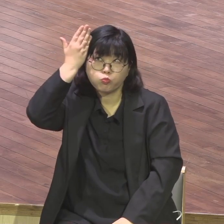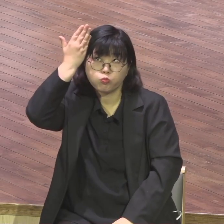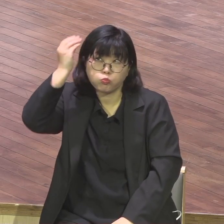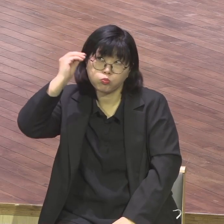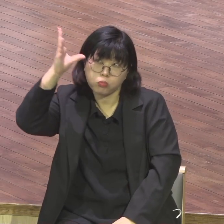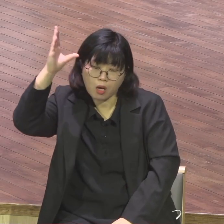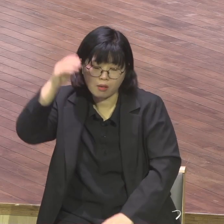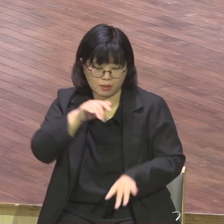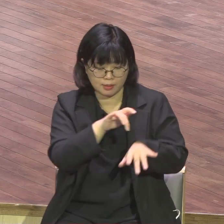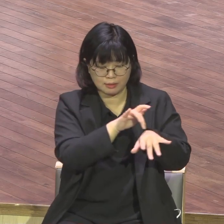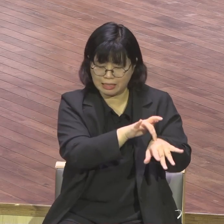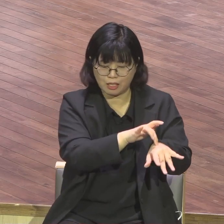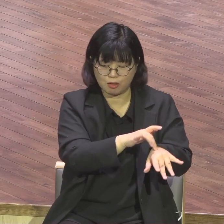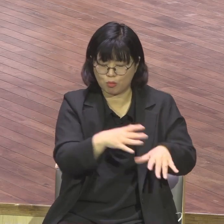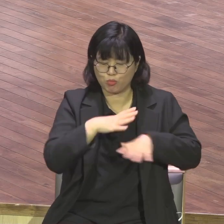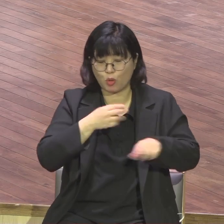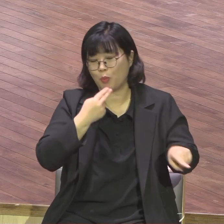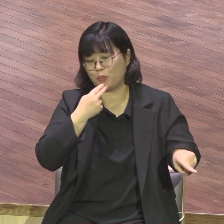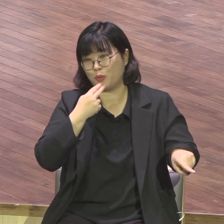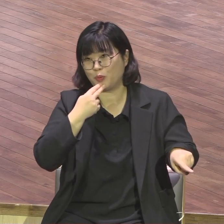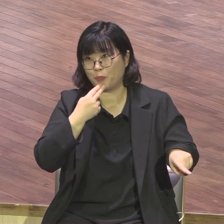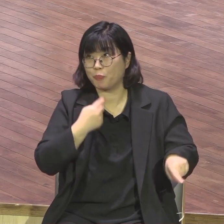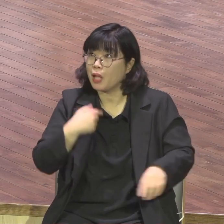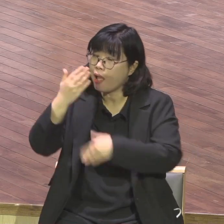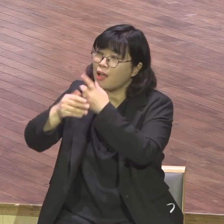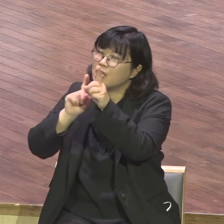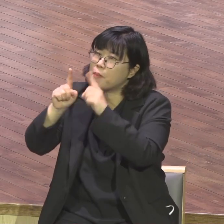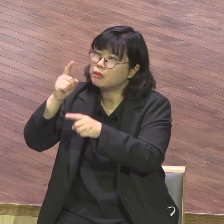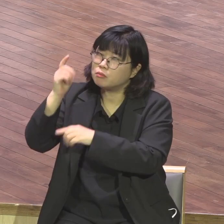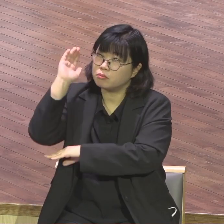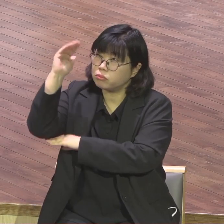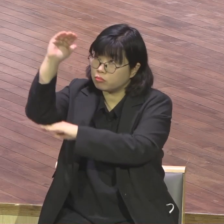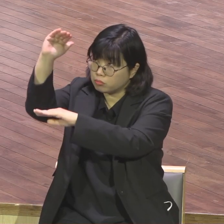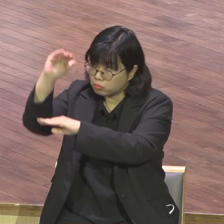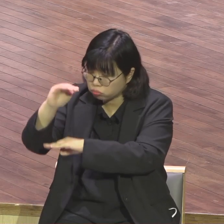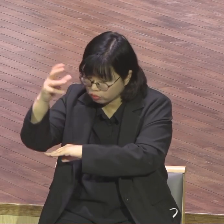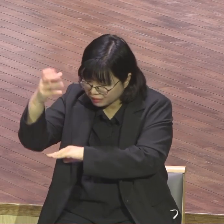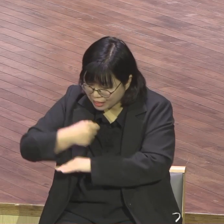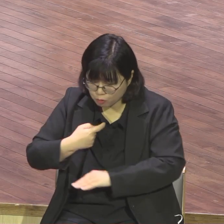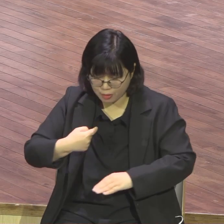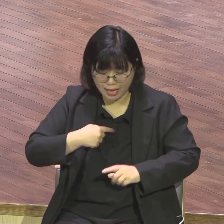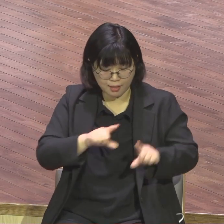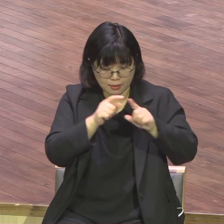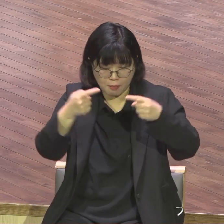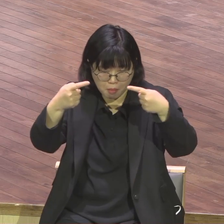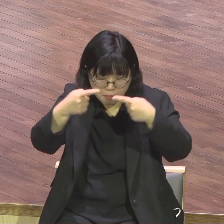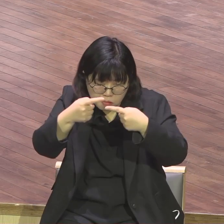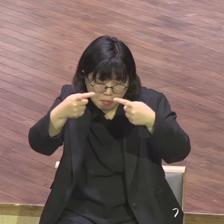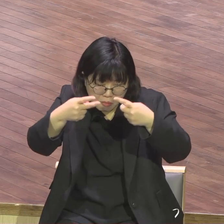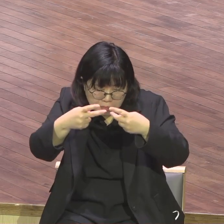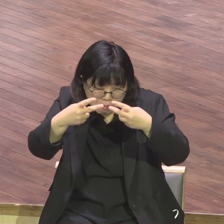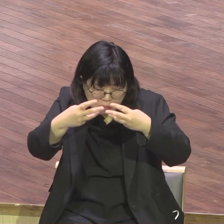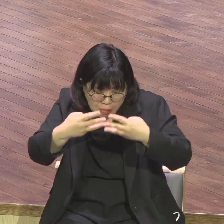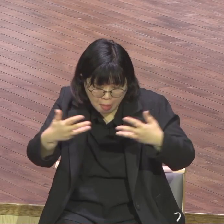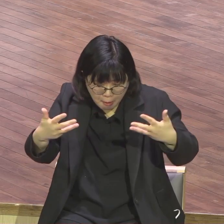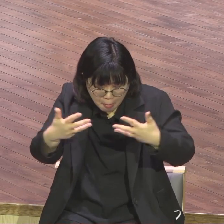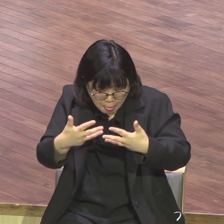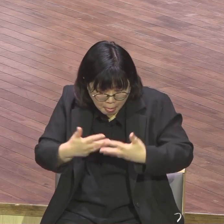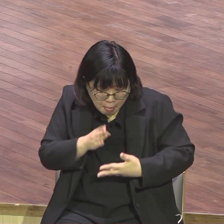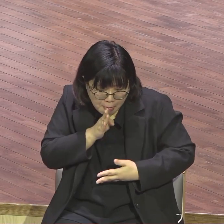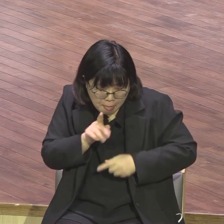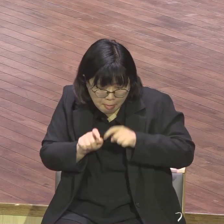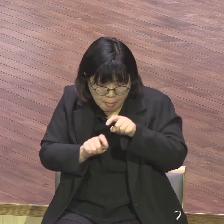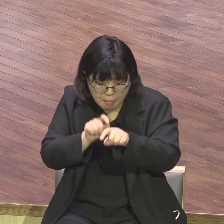못하느냐 이 적용에 달렸거든요. 이 A, application, 적용, 이 말씀 내게 적용. 그래 살아야 돼요.